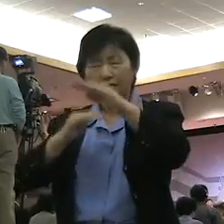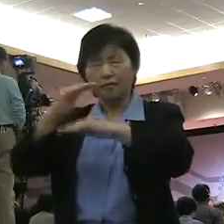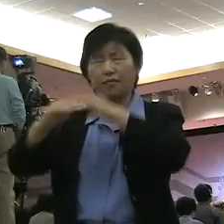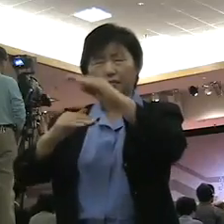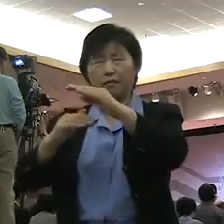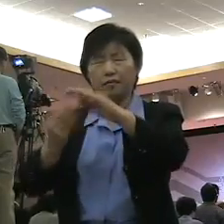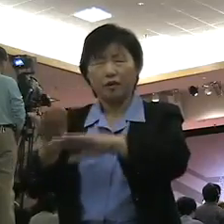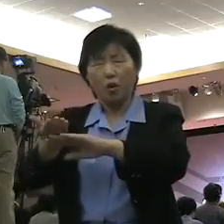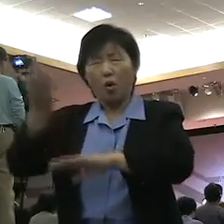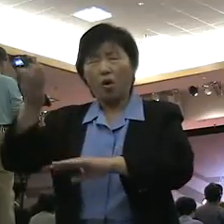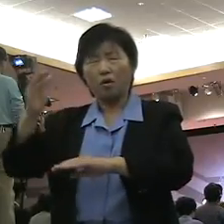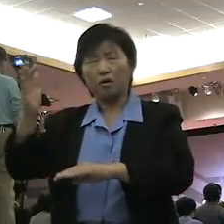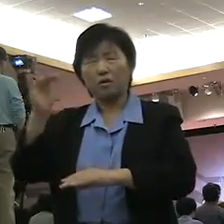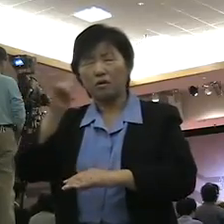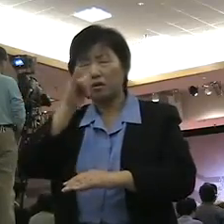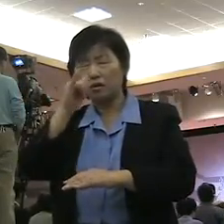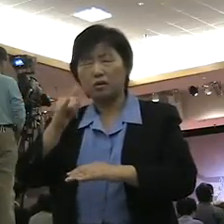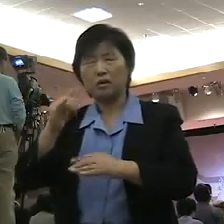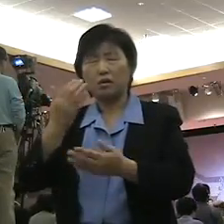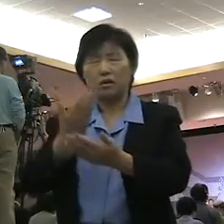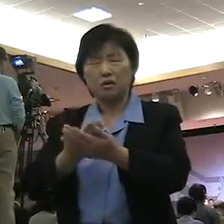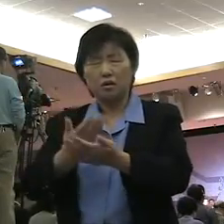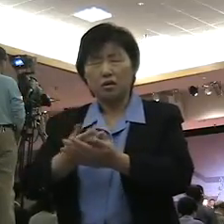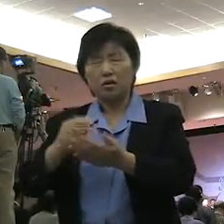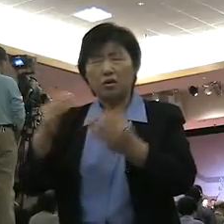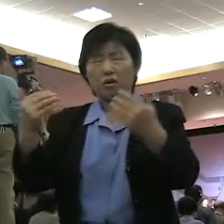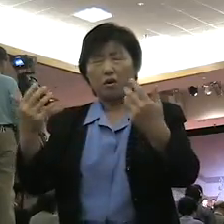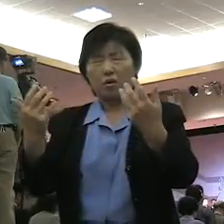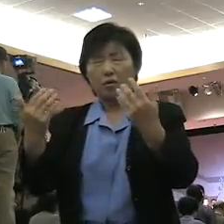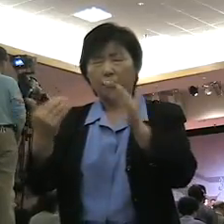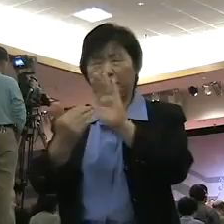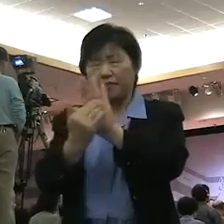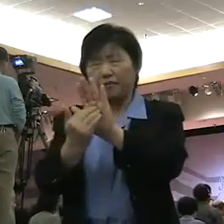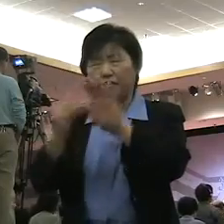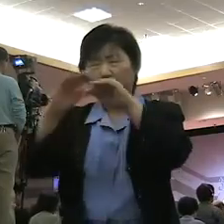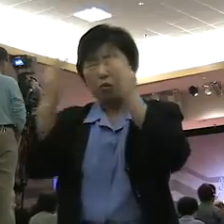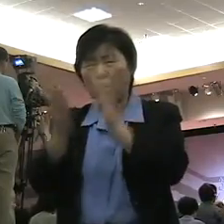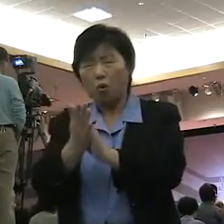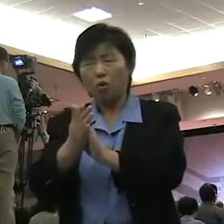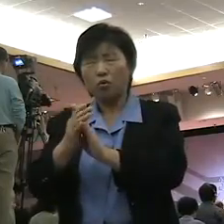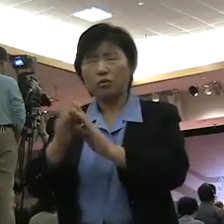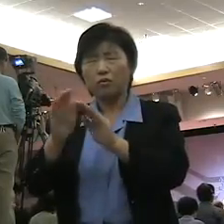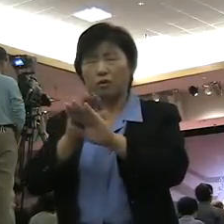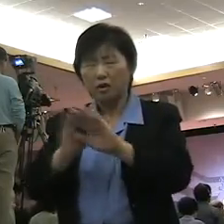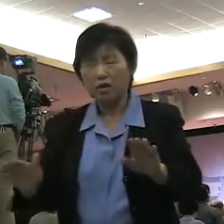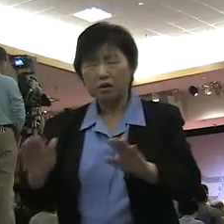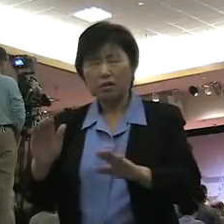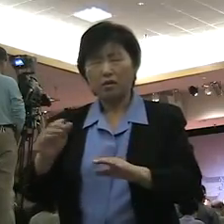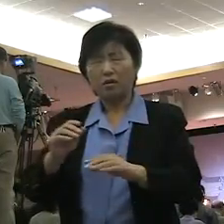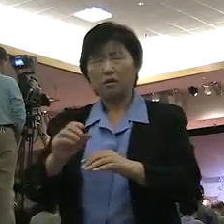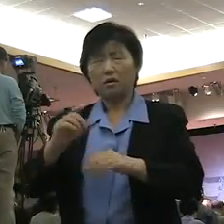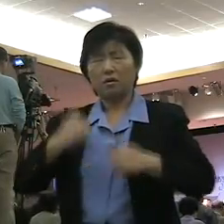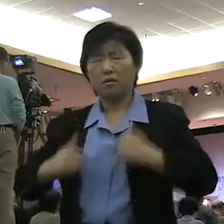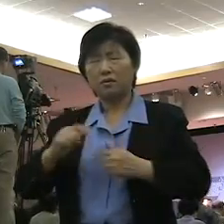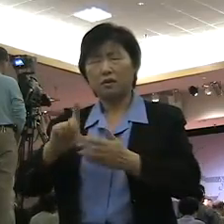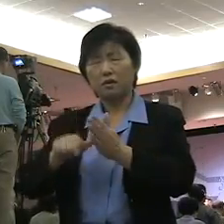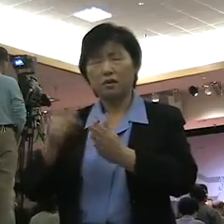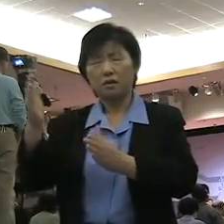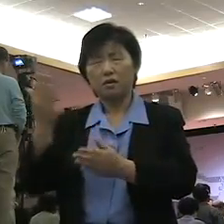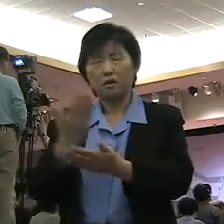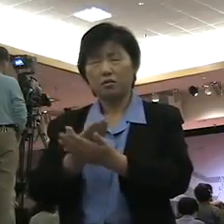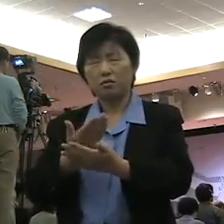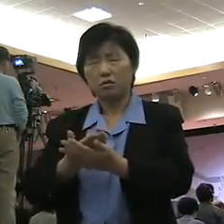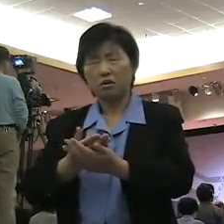하옵소서. 맡겼던 우리 인생의 모든 부분이 해결함을 얻는 기쁨의 시간이 되게 하여 주옵소서.